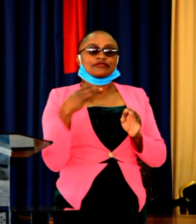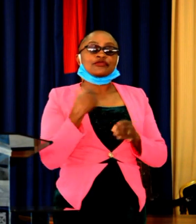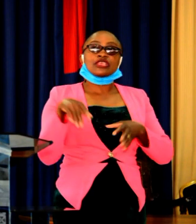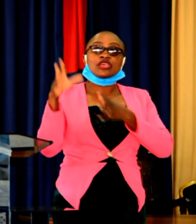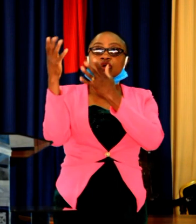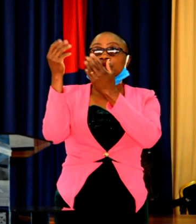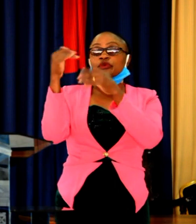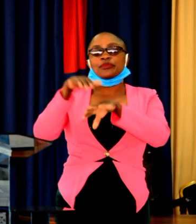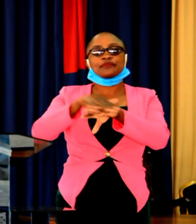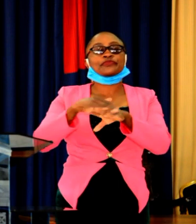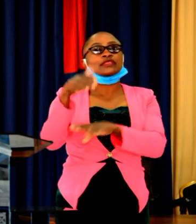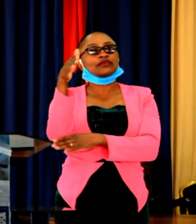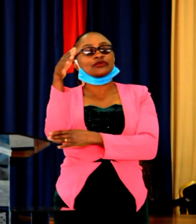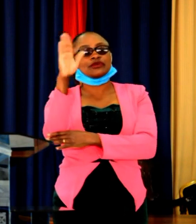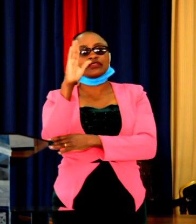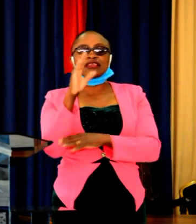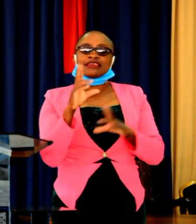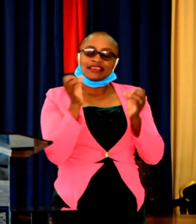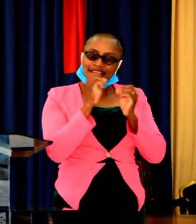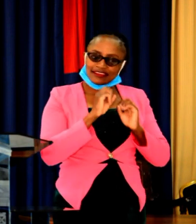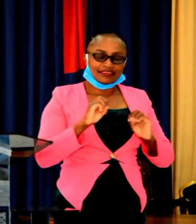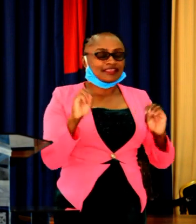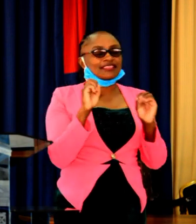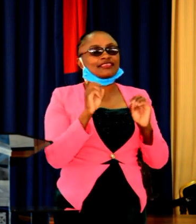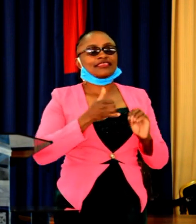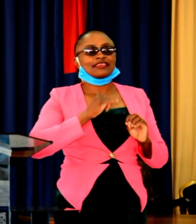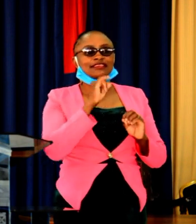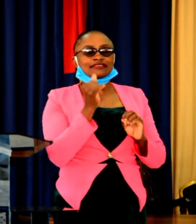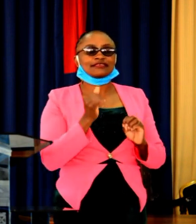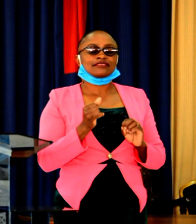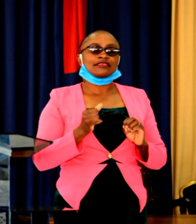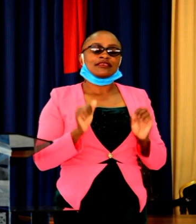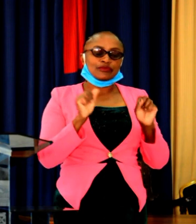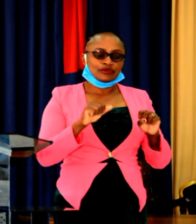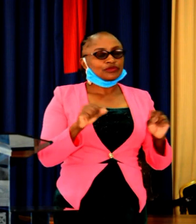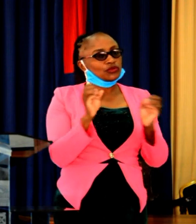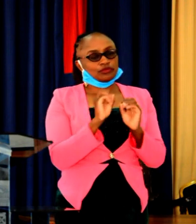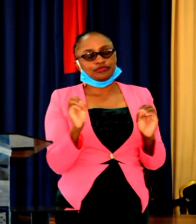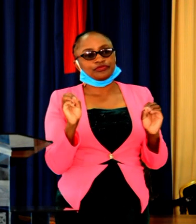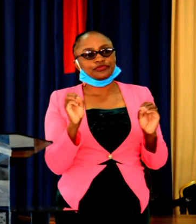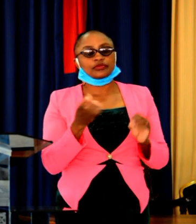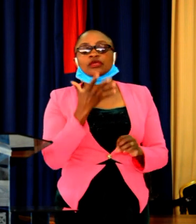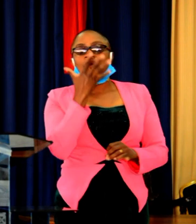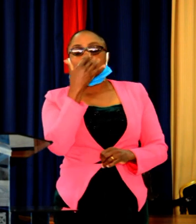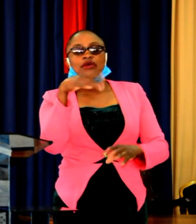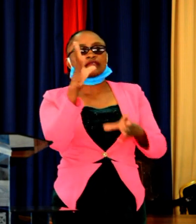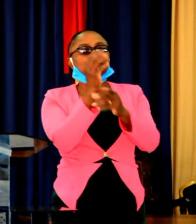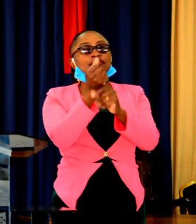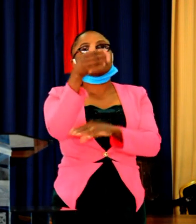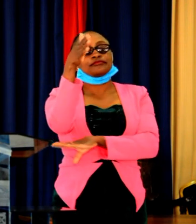tukimtarajia na kumtegemea, hakuna jambo ambalo haliwezi kufanyika kwake. So kwa nini tumtumainie